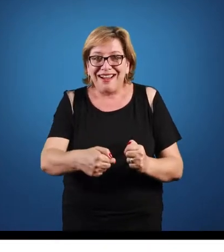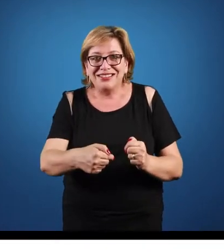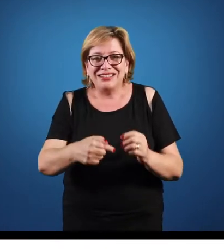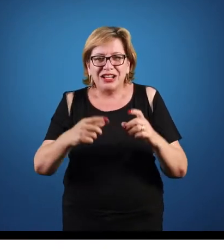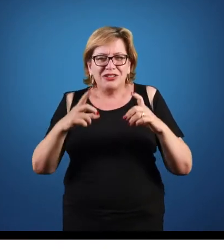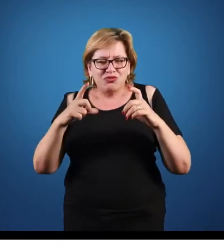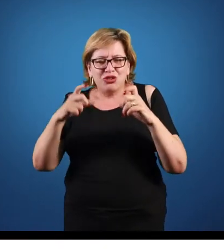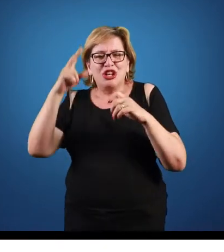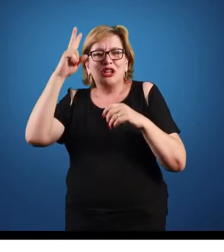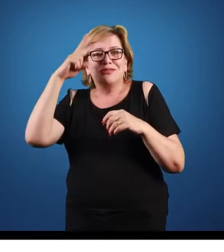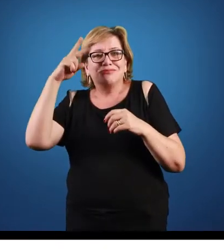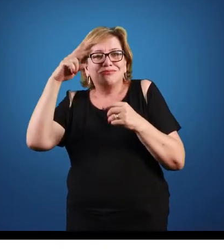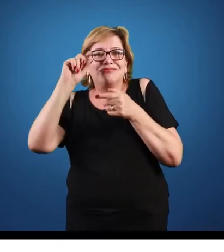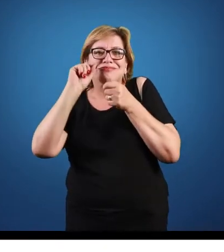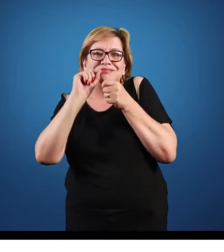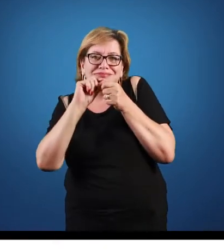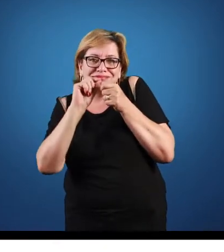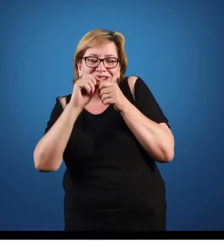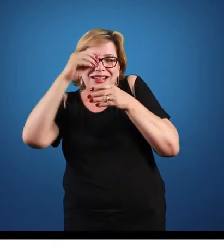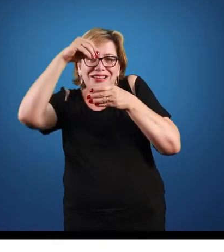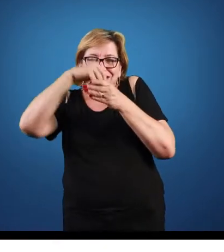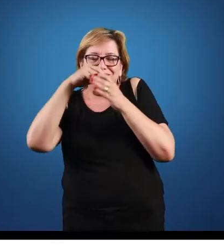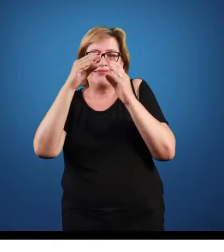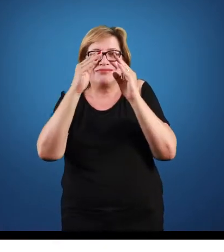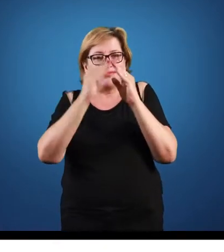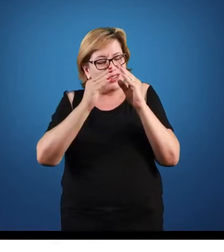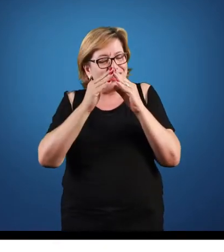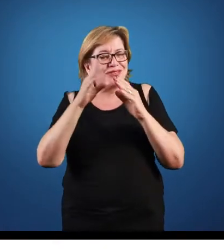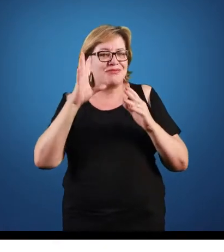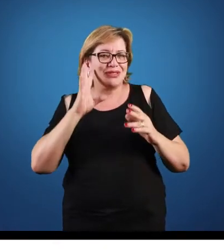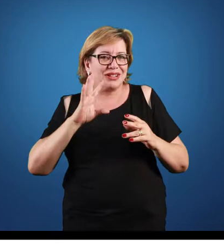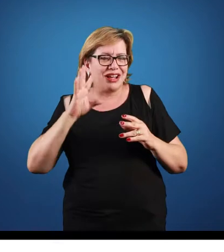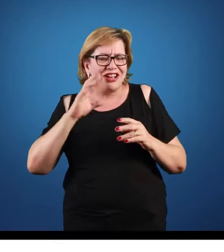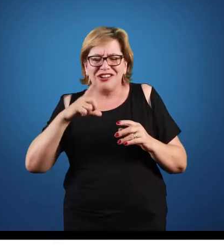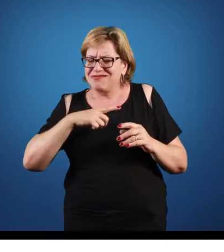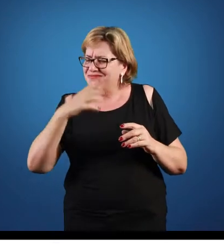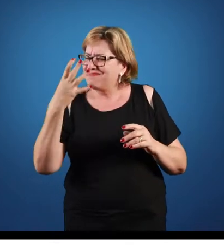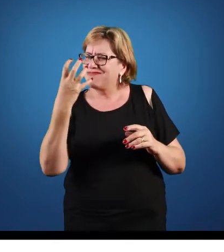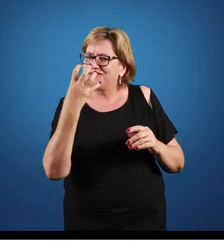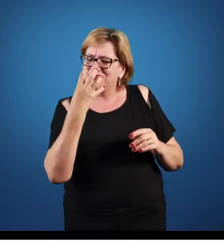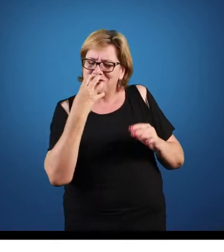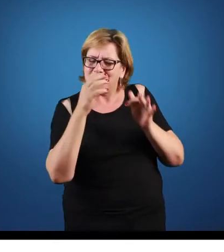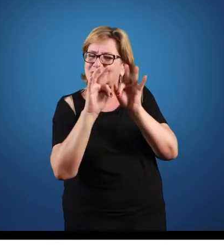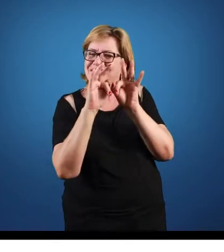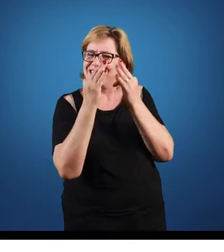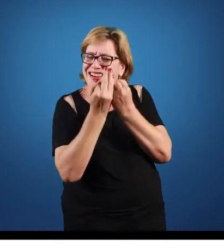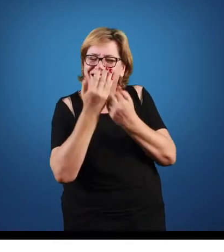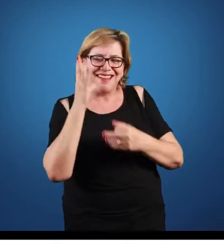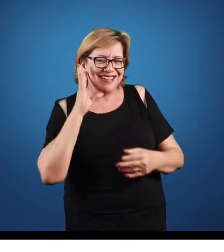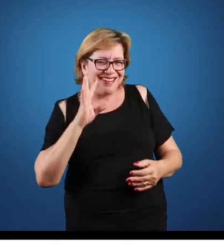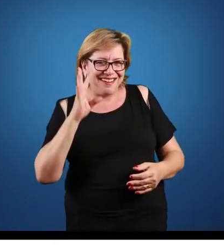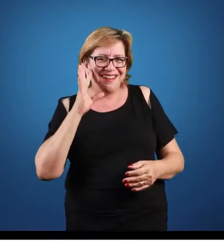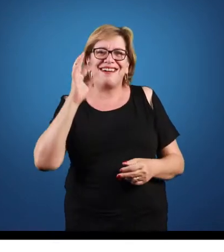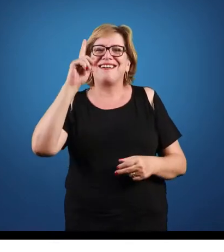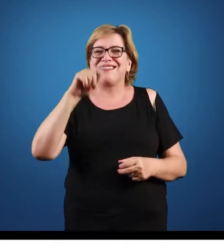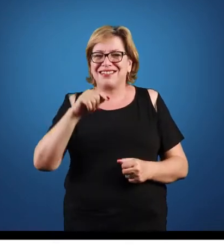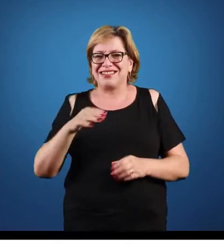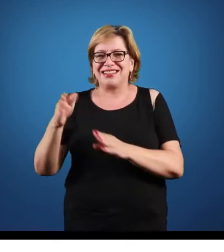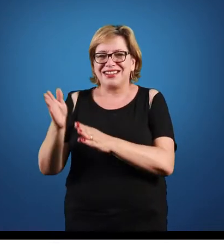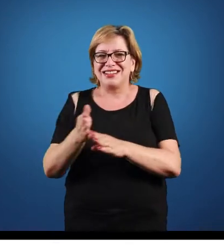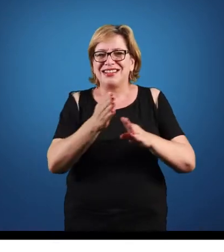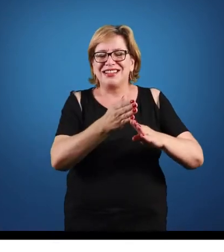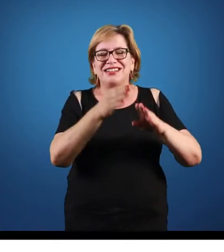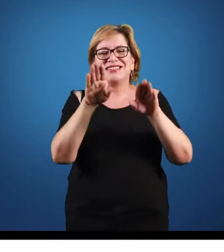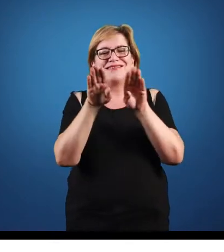puderam contar toda a história dentro da casa foi bem interessante de cachorrinho família toda lá é bem legal é uma outra coisa o pessoal